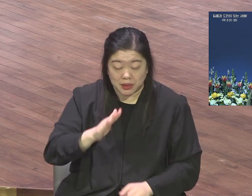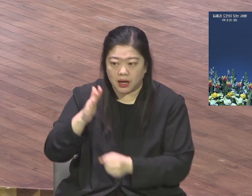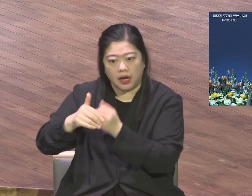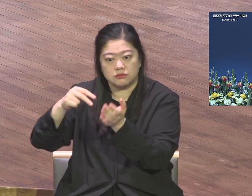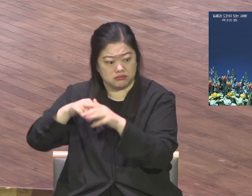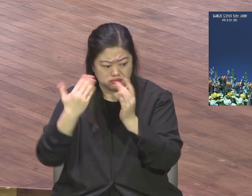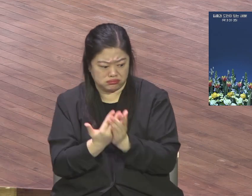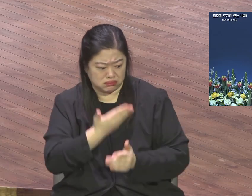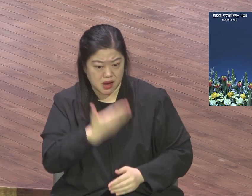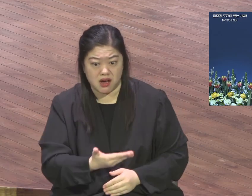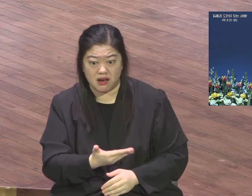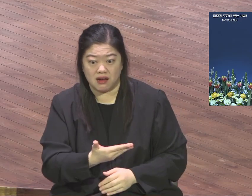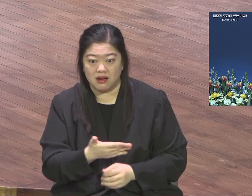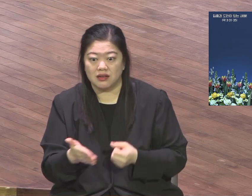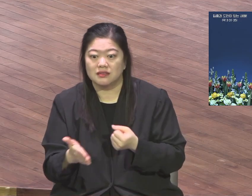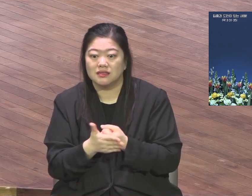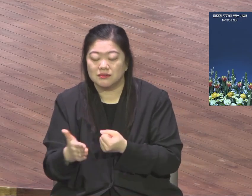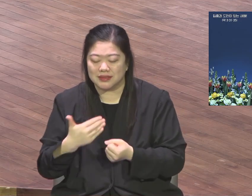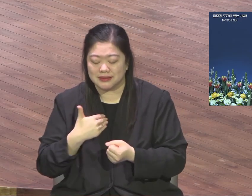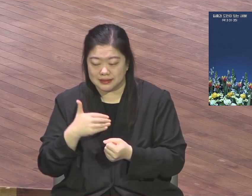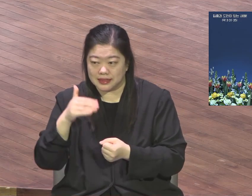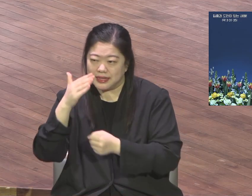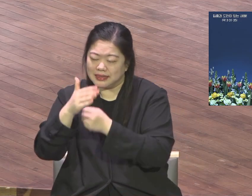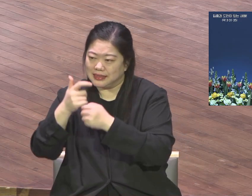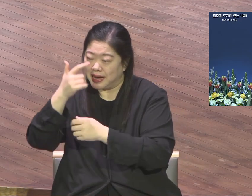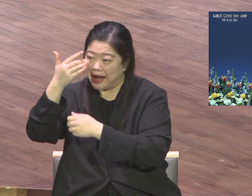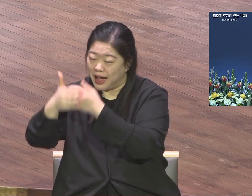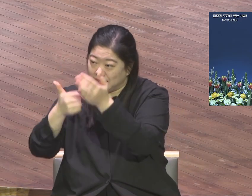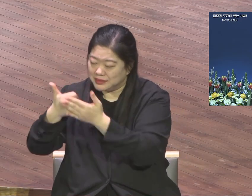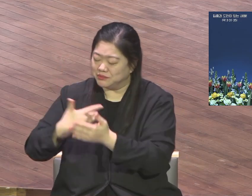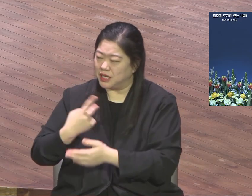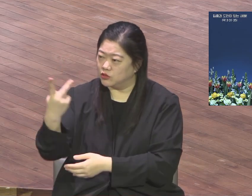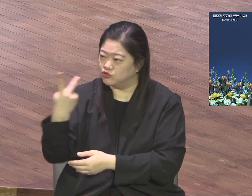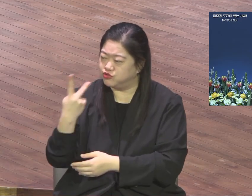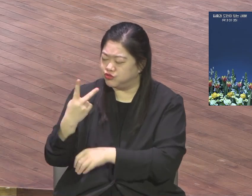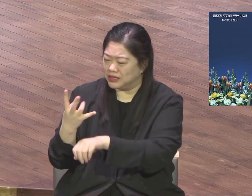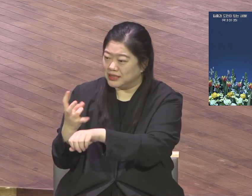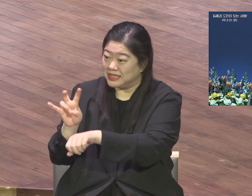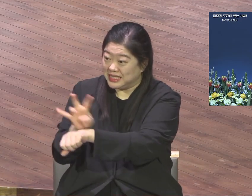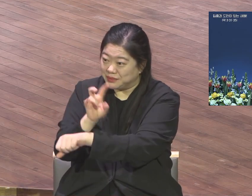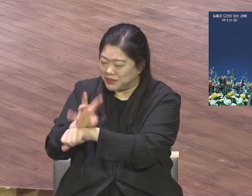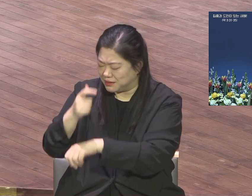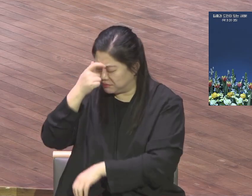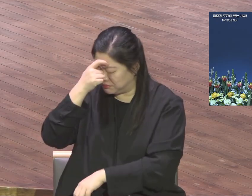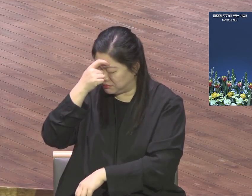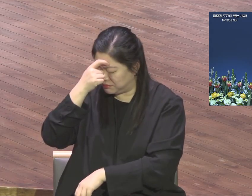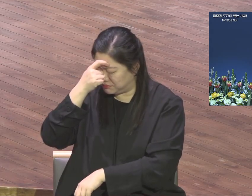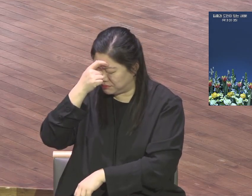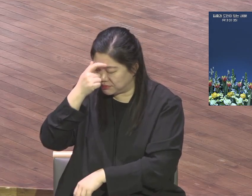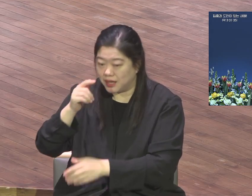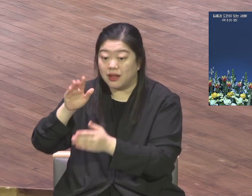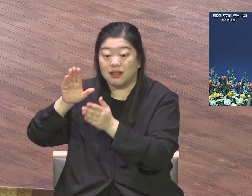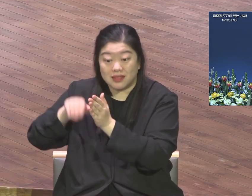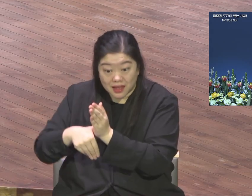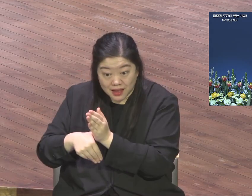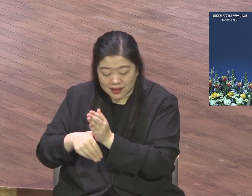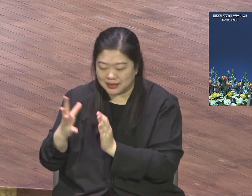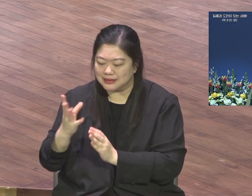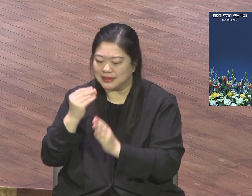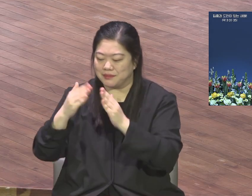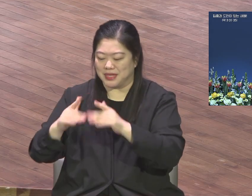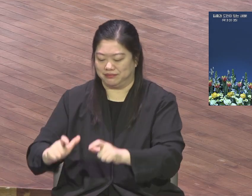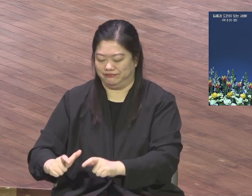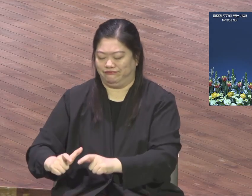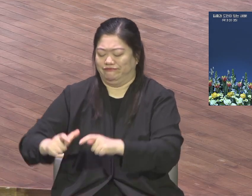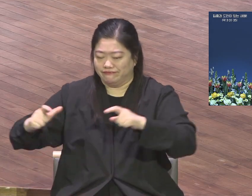되지요. 말씀의 능력으로 나를 넘어설 수 있는, 나를 초월해서 25 영혼의 이 놀라운 인생